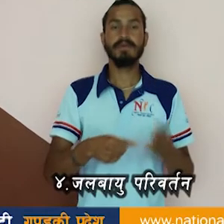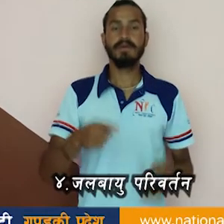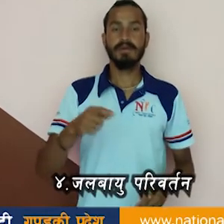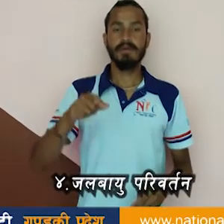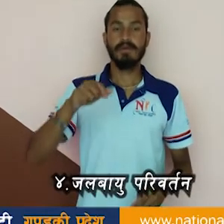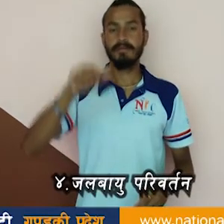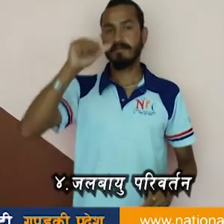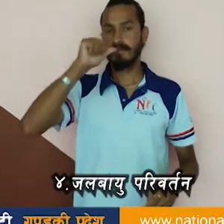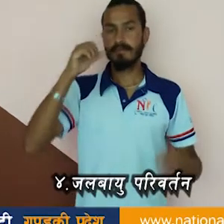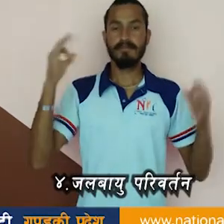जलवायु परिवर्तन,